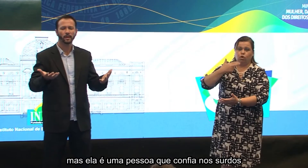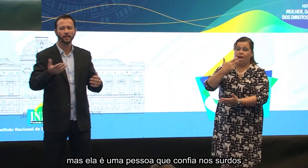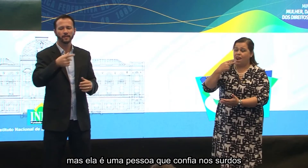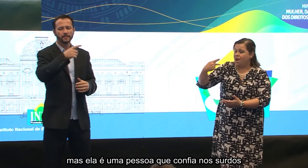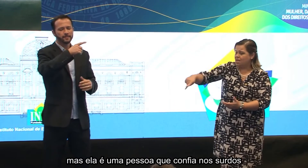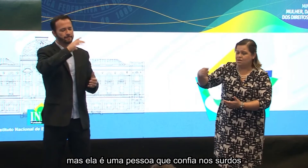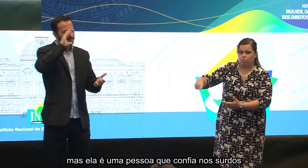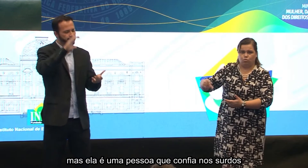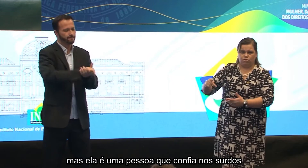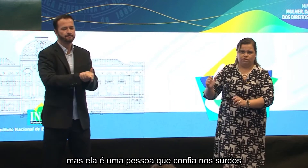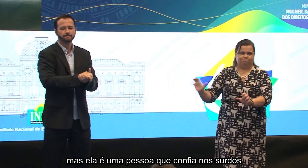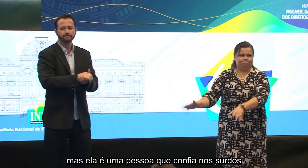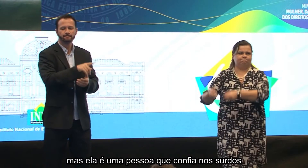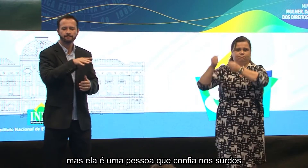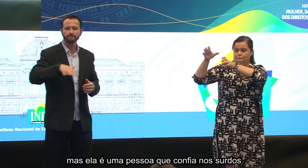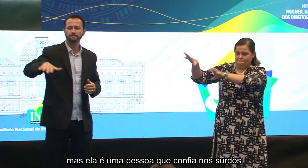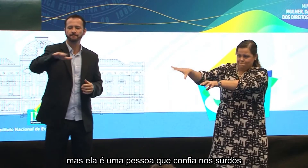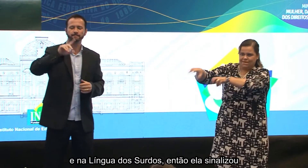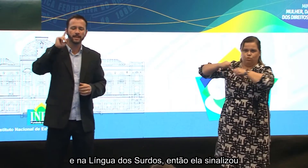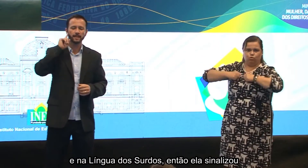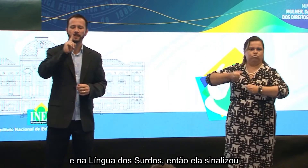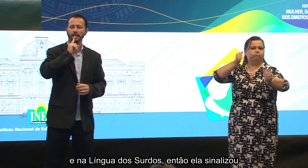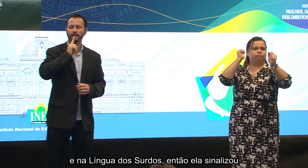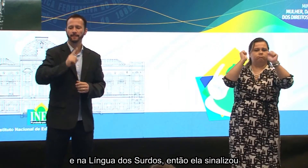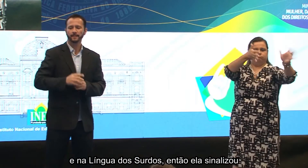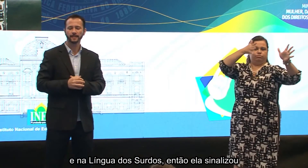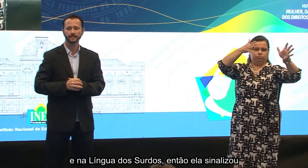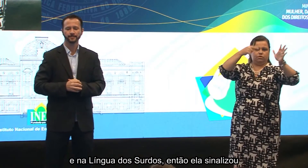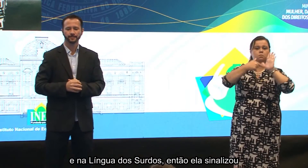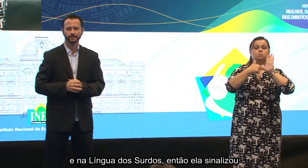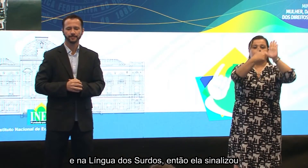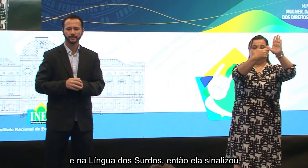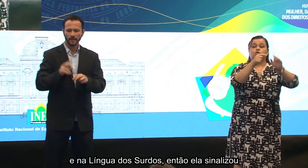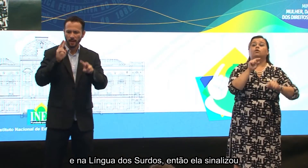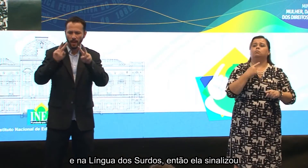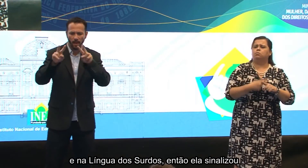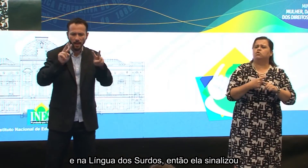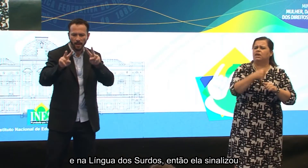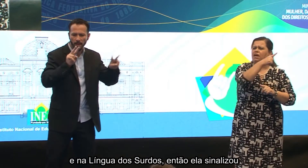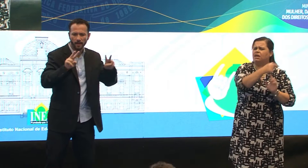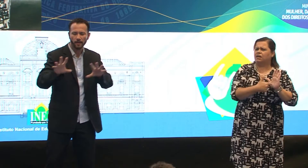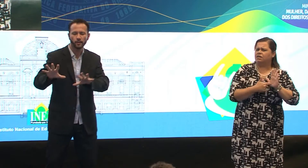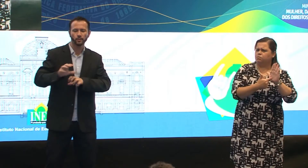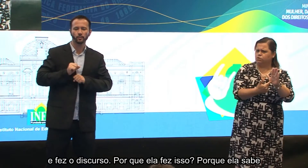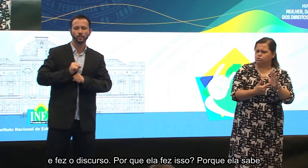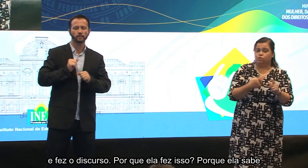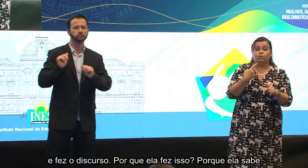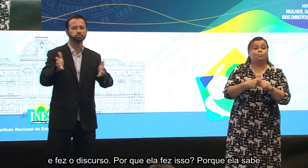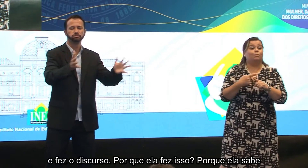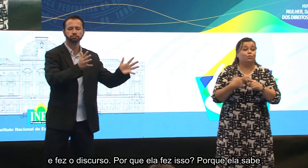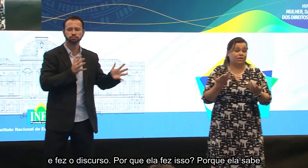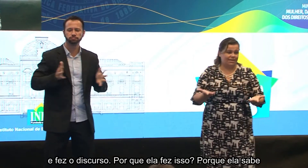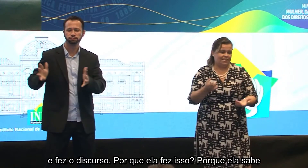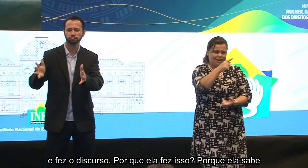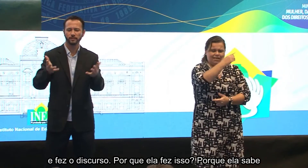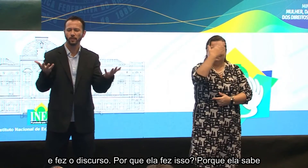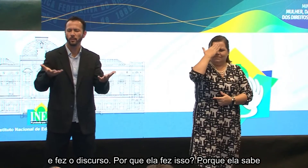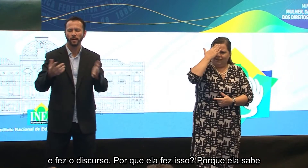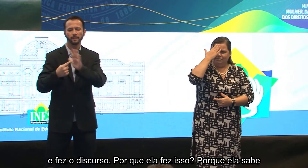é uma pessoa que confia nos surdos e na língua dos surdos. Então ela sinalizou e fez o discurso. E por que ela fez